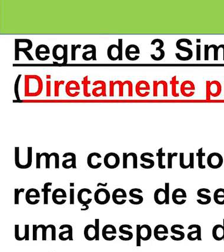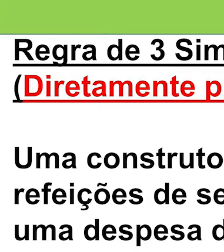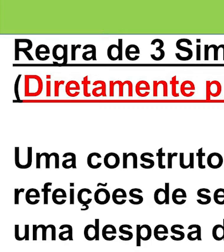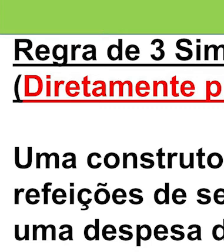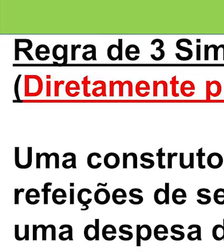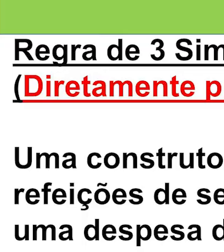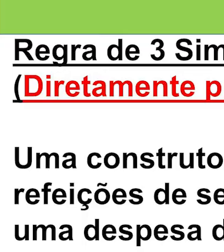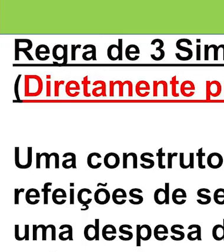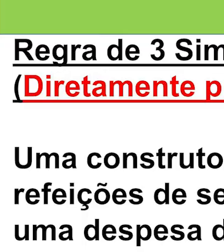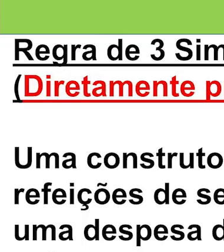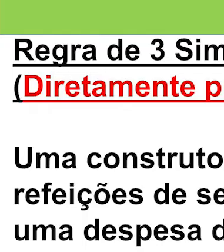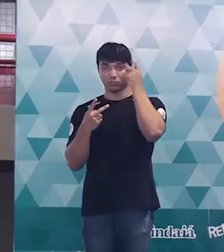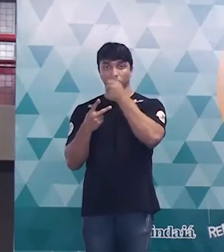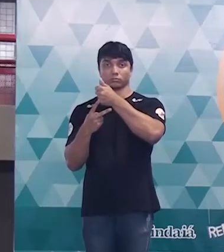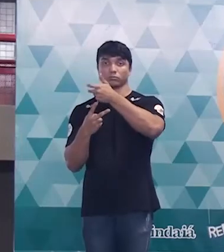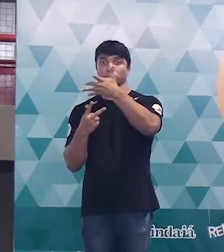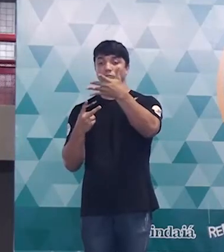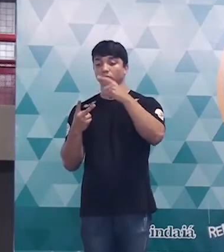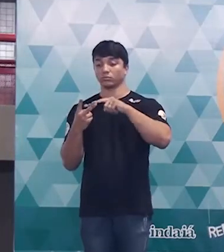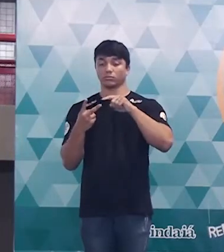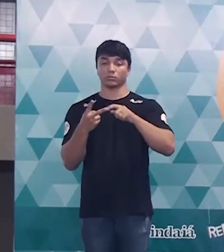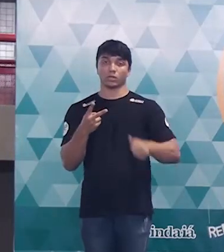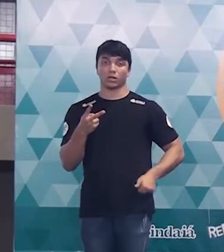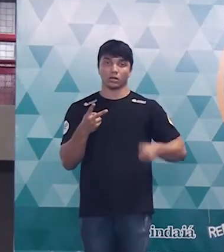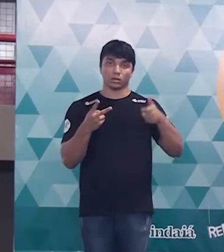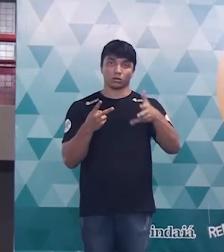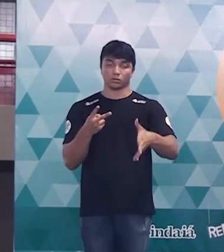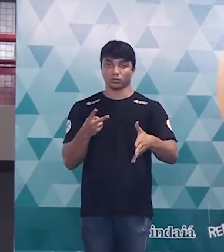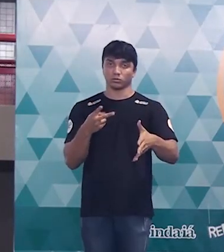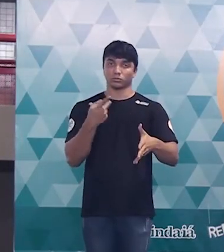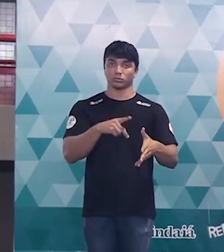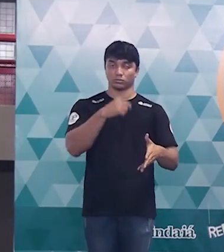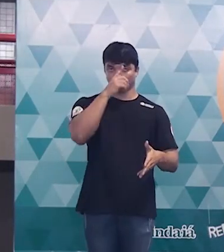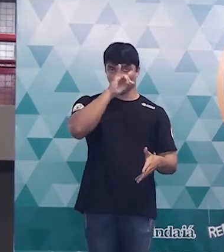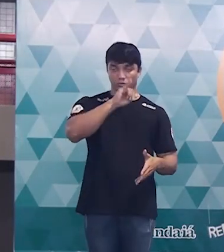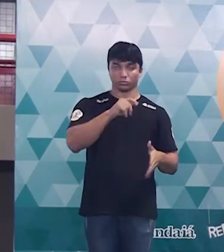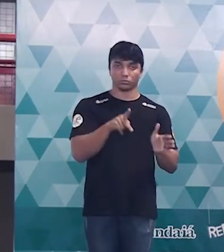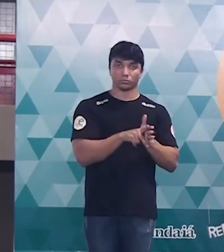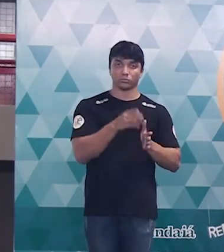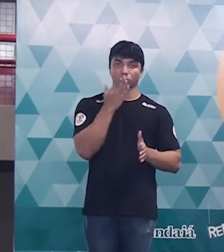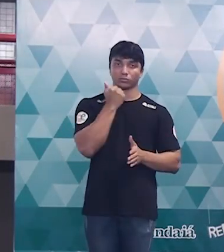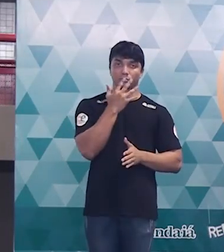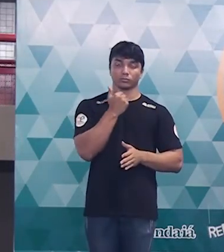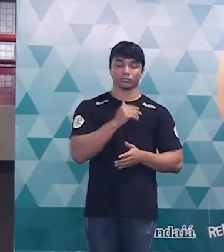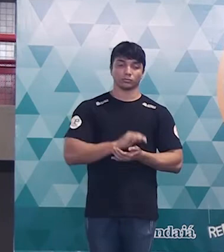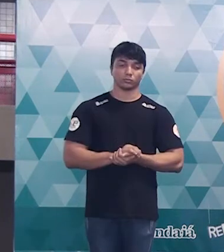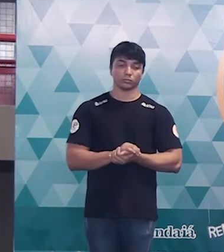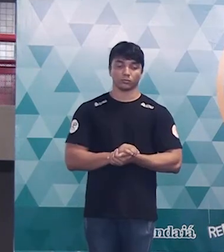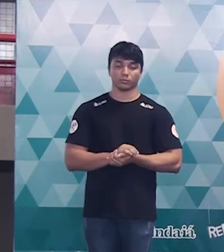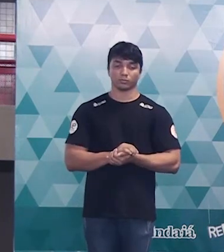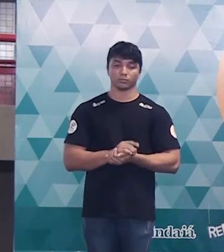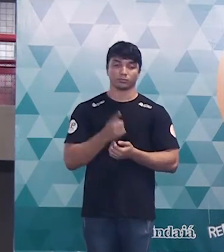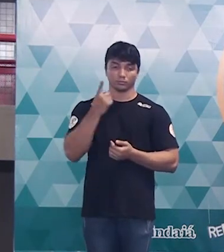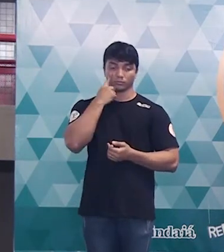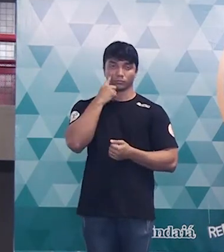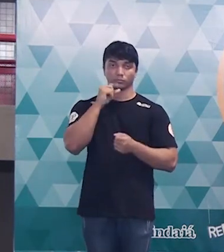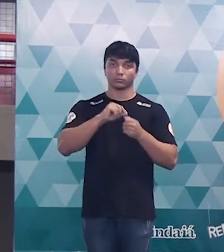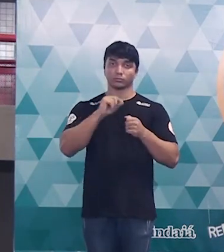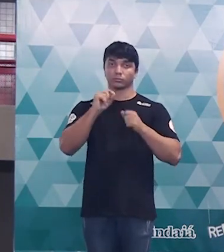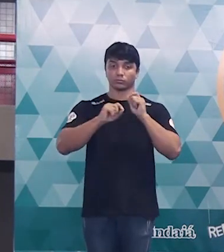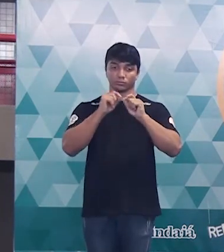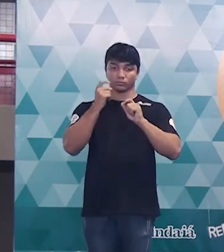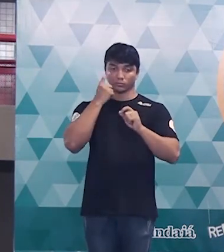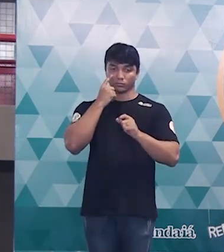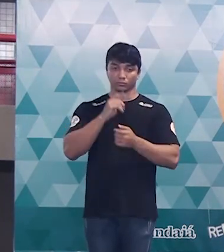de operários e o custo diário com refeição. Duas grandezas. Vamos fazer o que então? Olha só